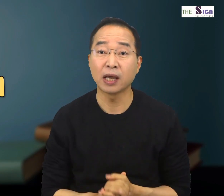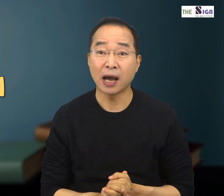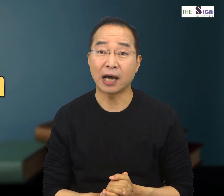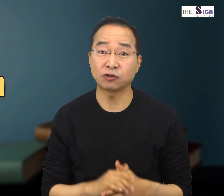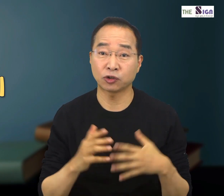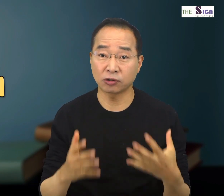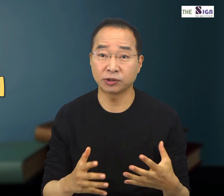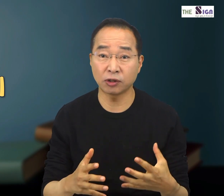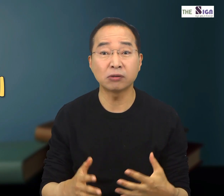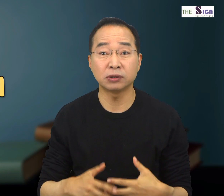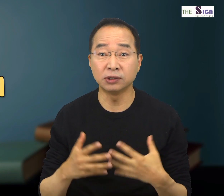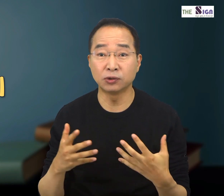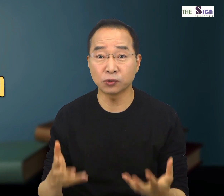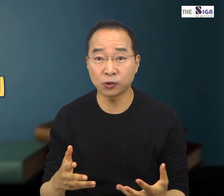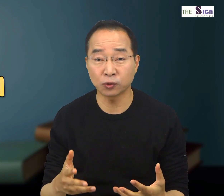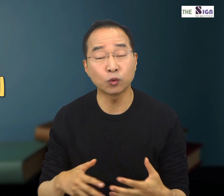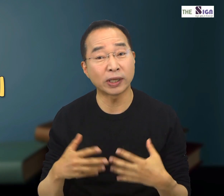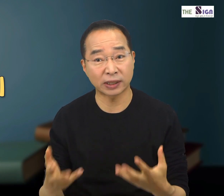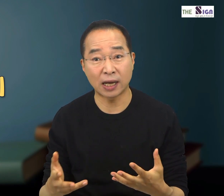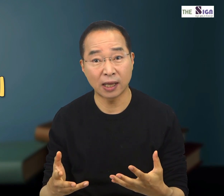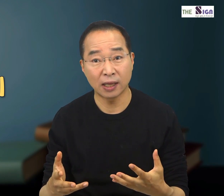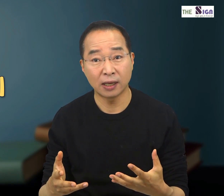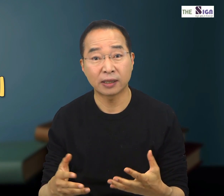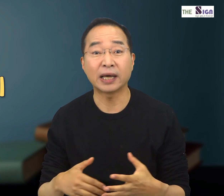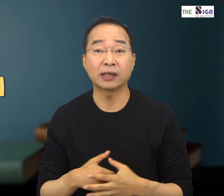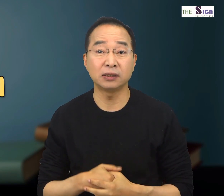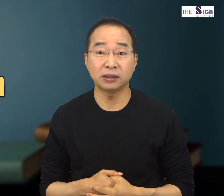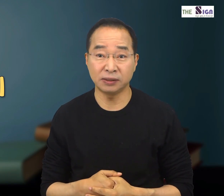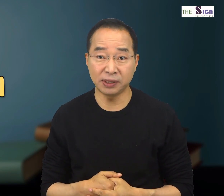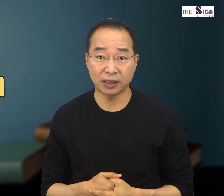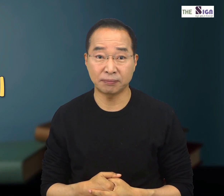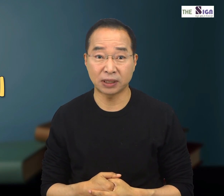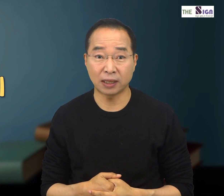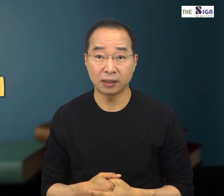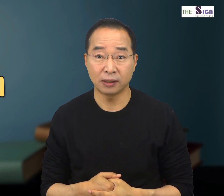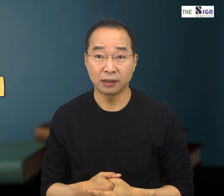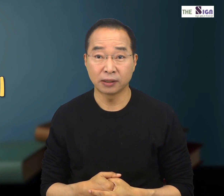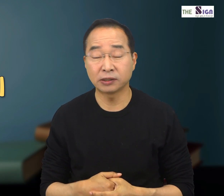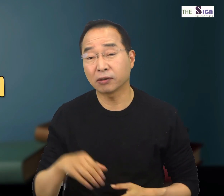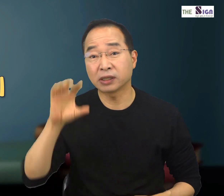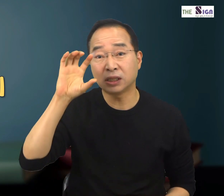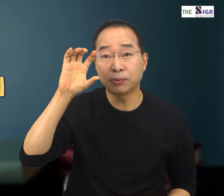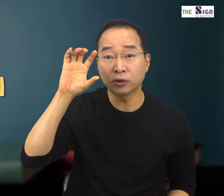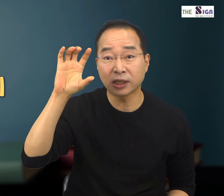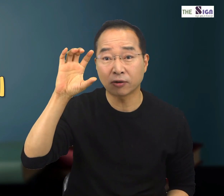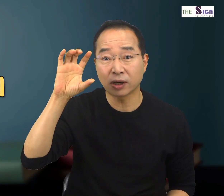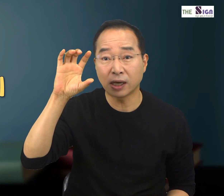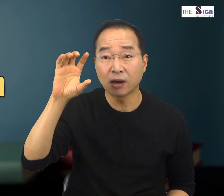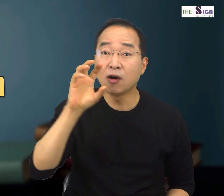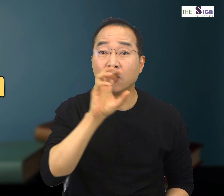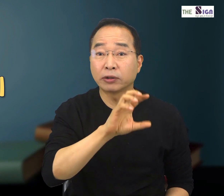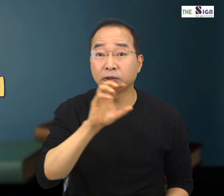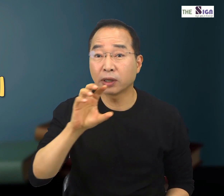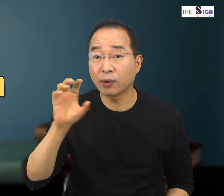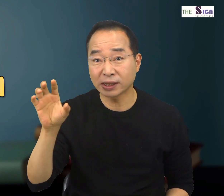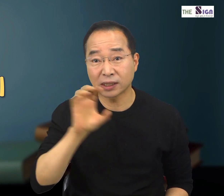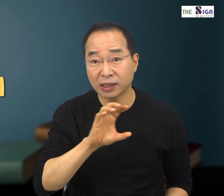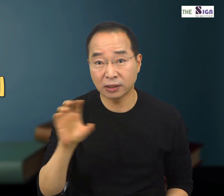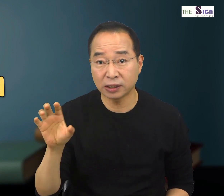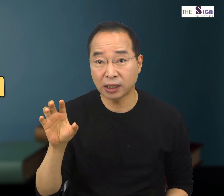아주 적극적, 능동적으로 도왔다 라는 의미가 됩니다. 그래서 기본 단어가 어떻게 확장되느냐,